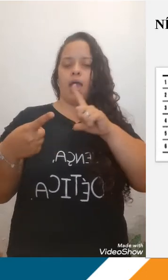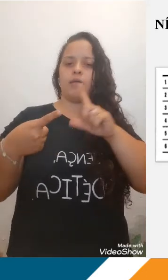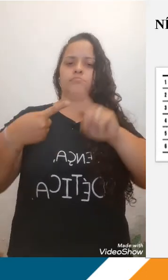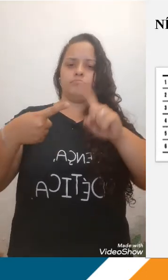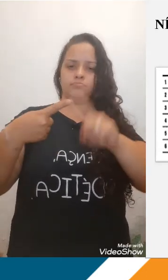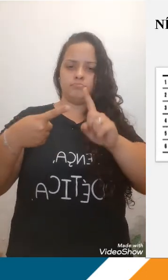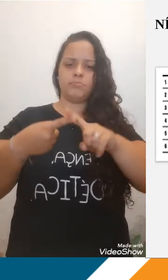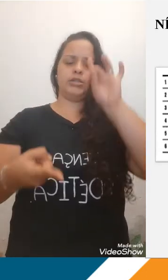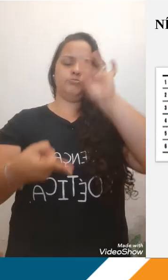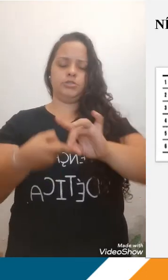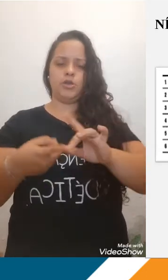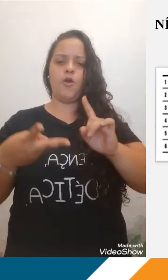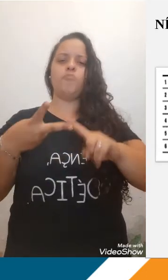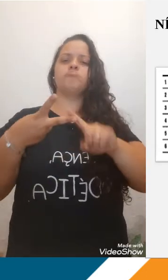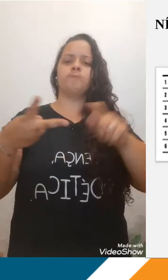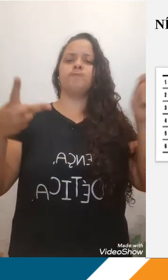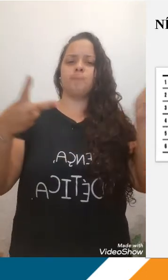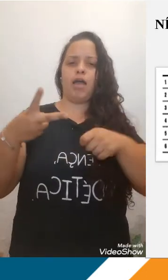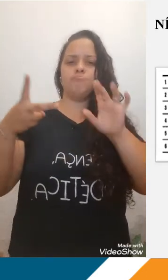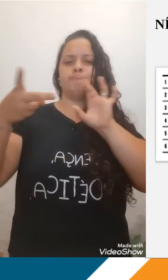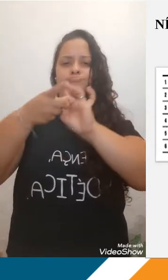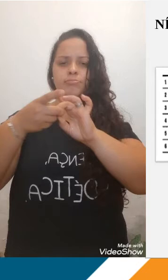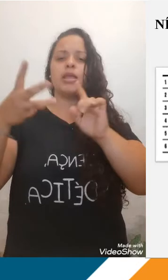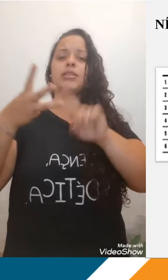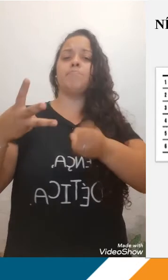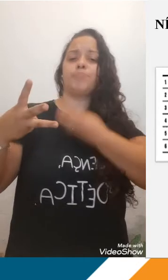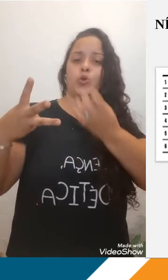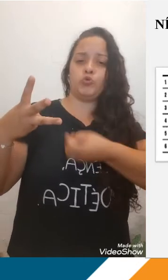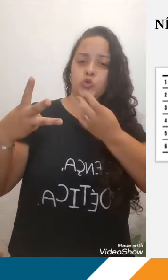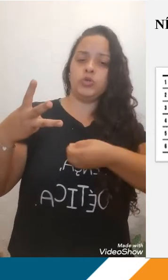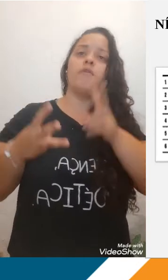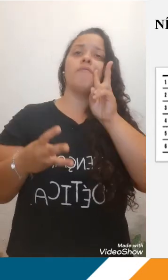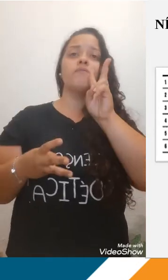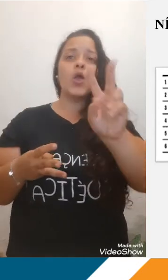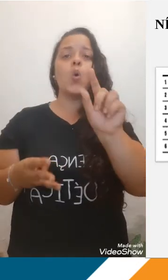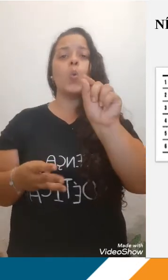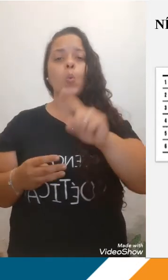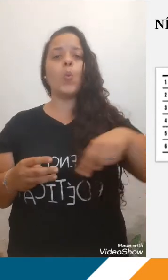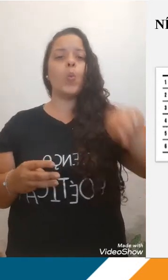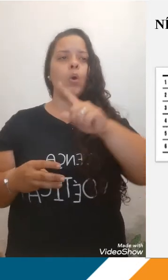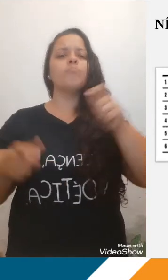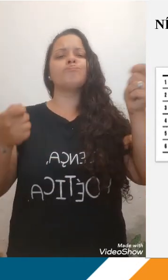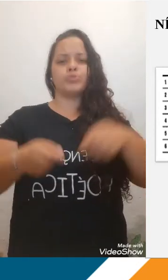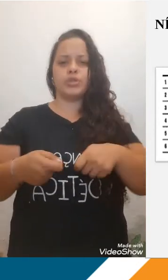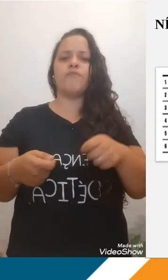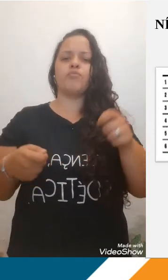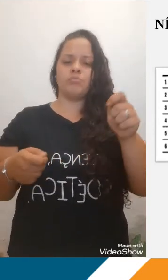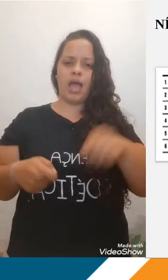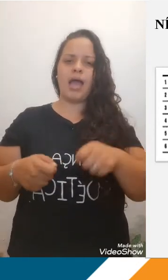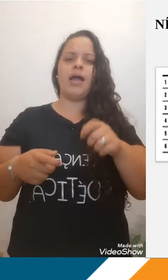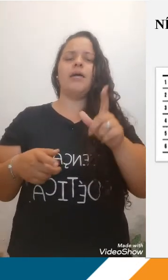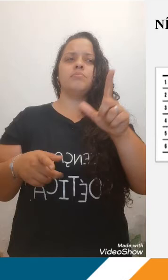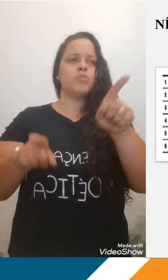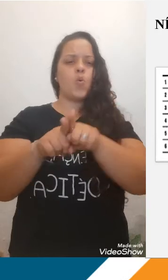com legitimação, com pertinência e com uso produtivo, para que vocês vejam que é possível fazer isso em